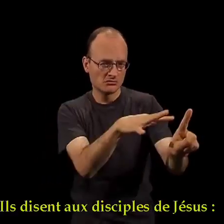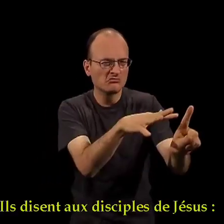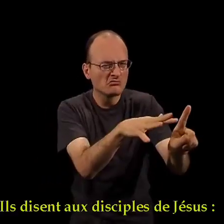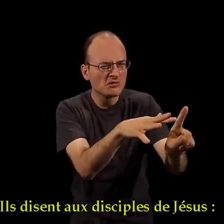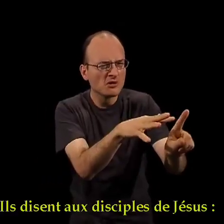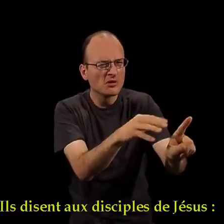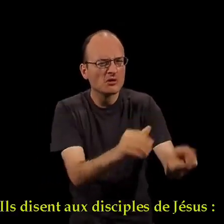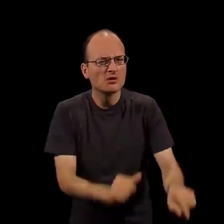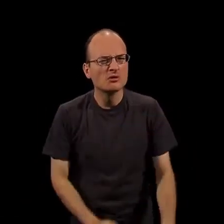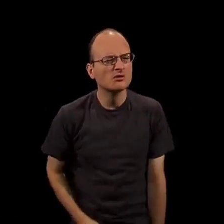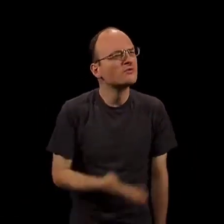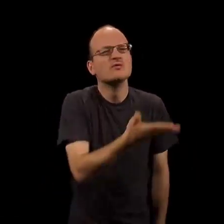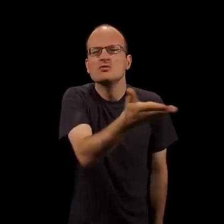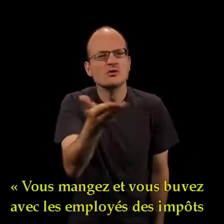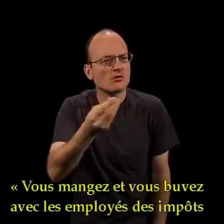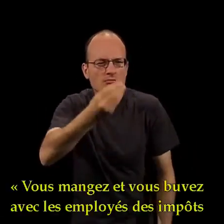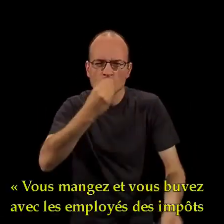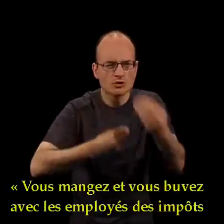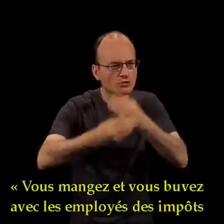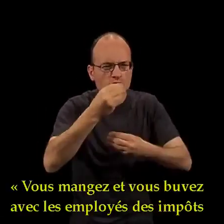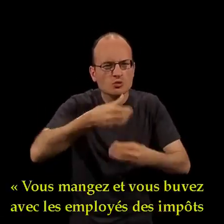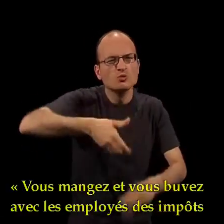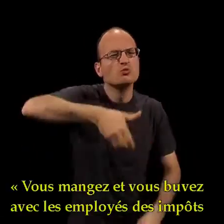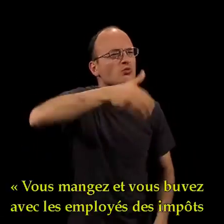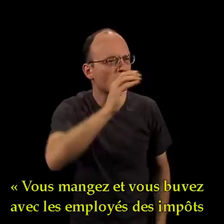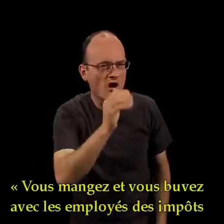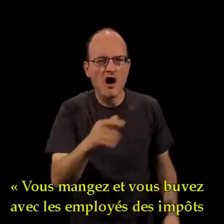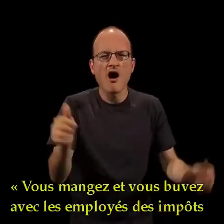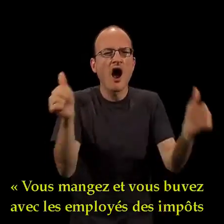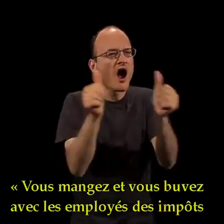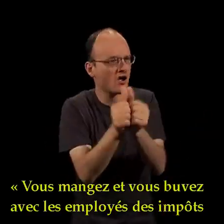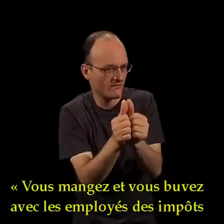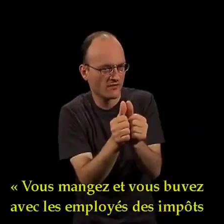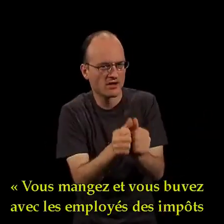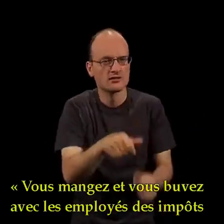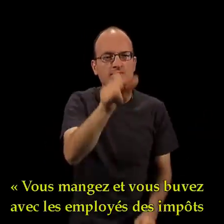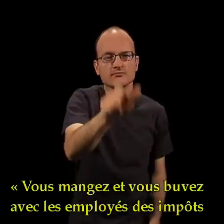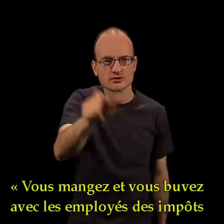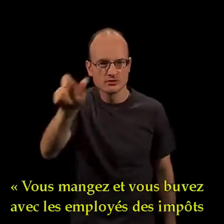Ils disent aux disciples de Jésus, vous mangez et vous buvez avec les employés des impôts